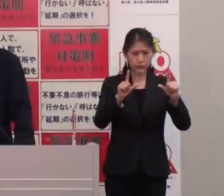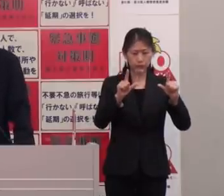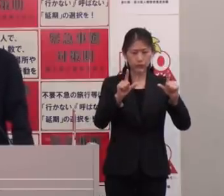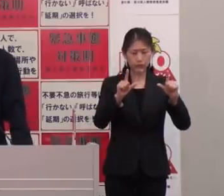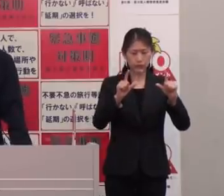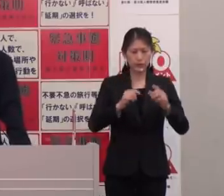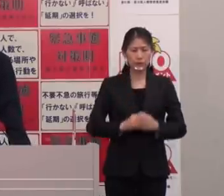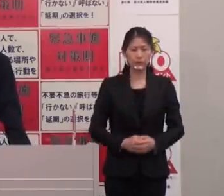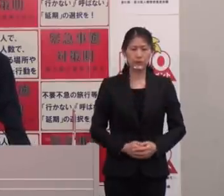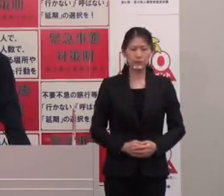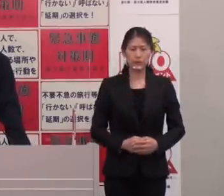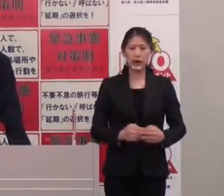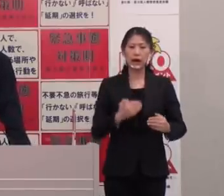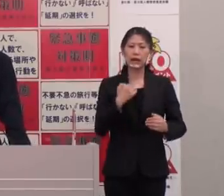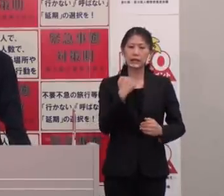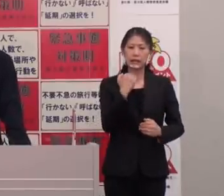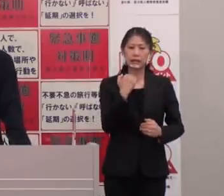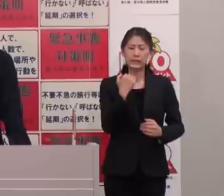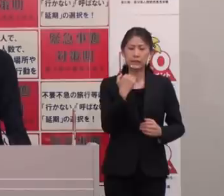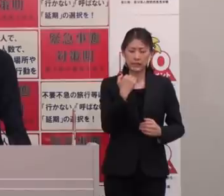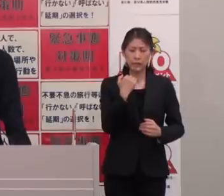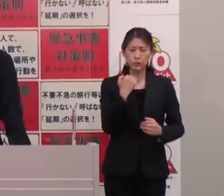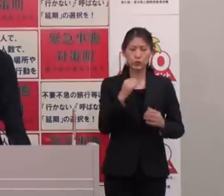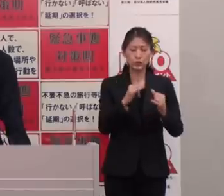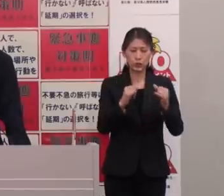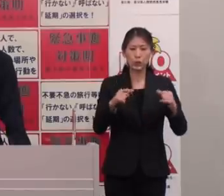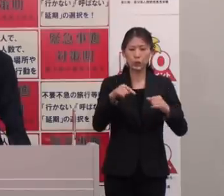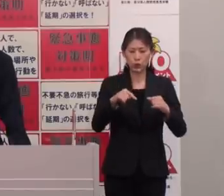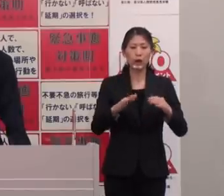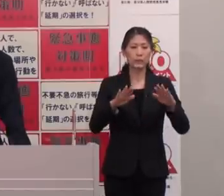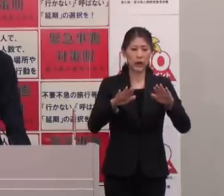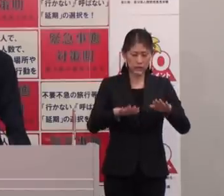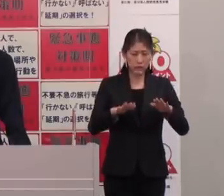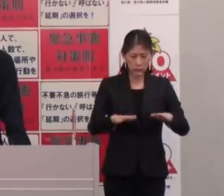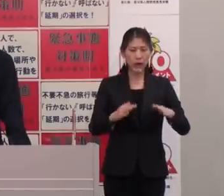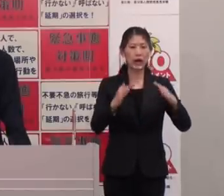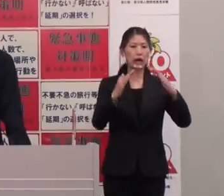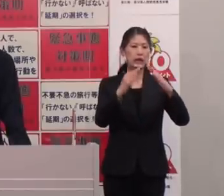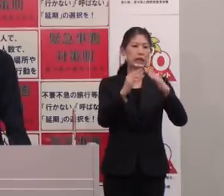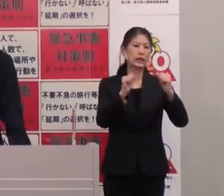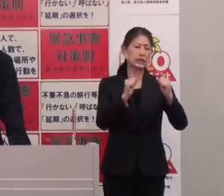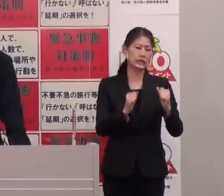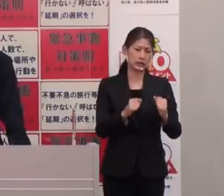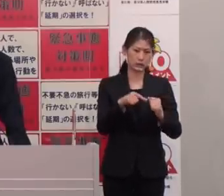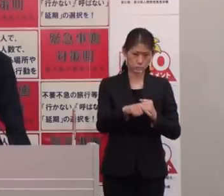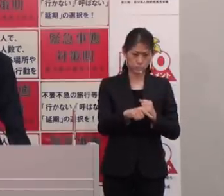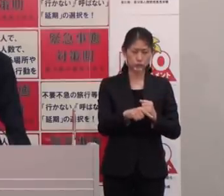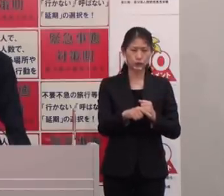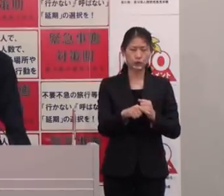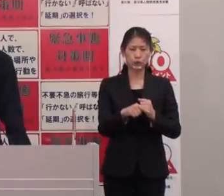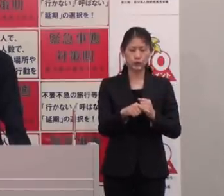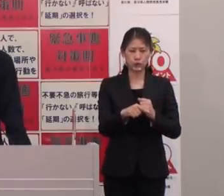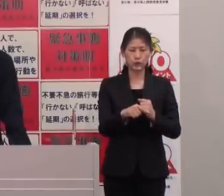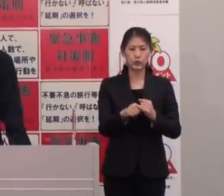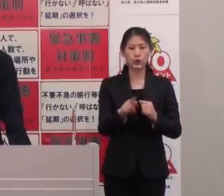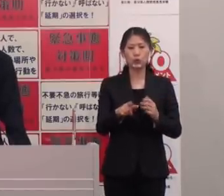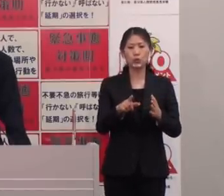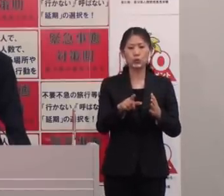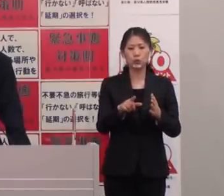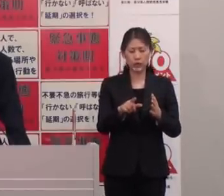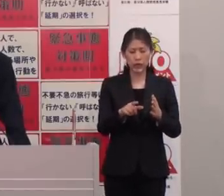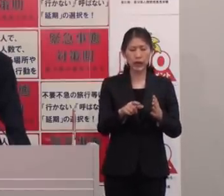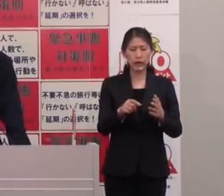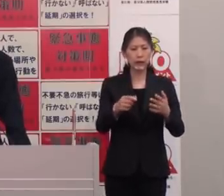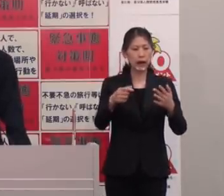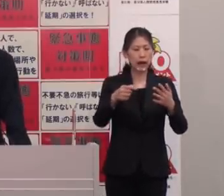にいるわけですね。そこは区分といいますか、その状況でパルスオキシメーターの貸し出しなんかを